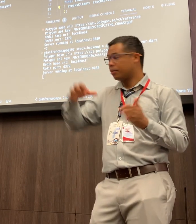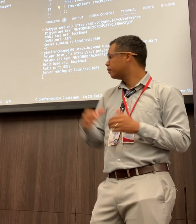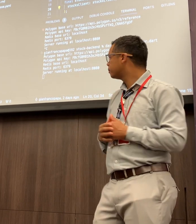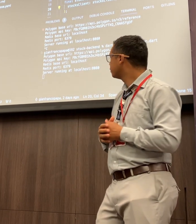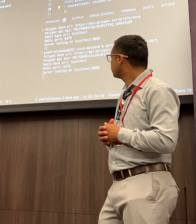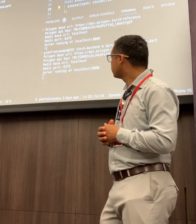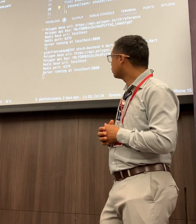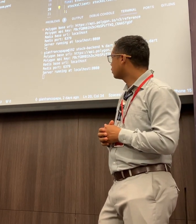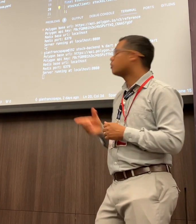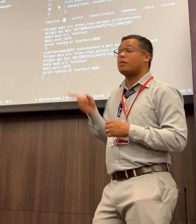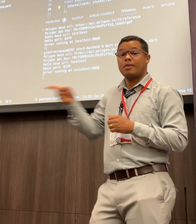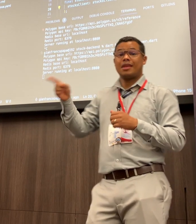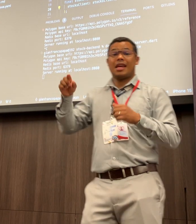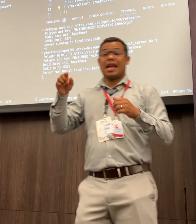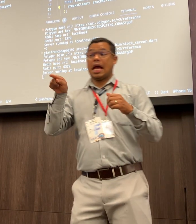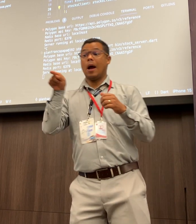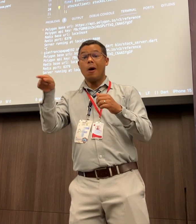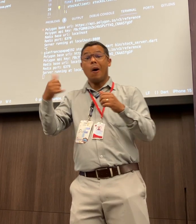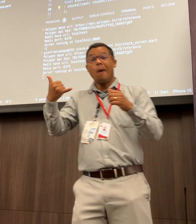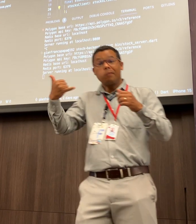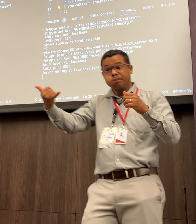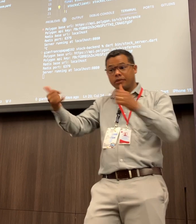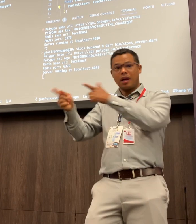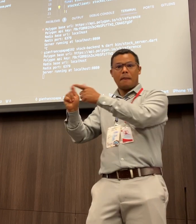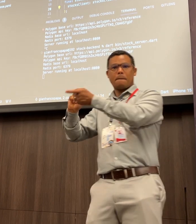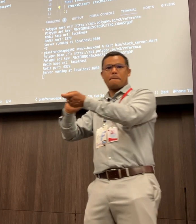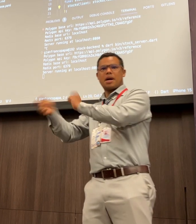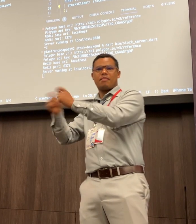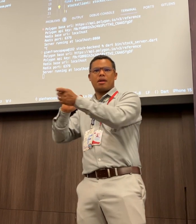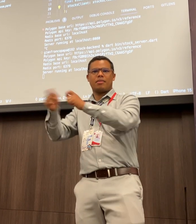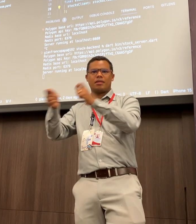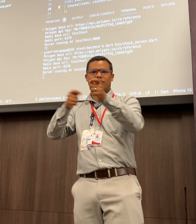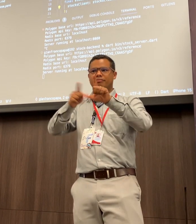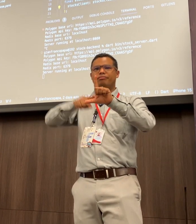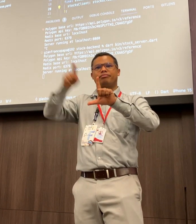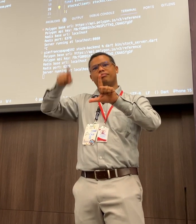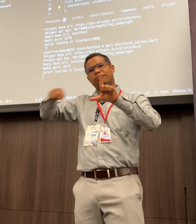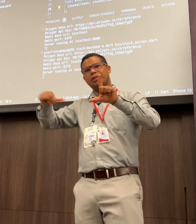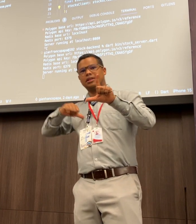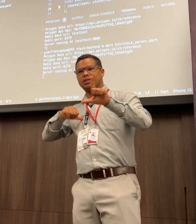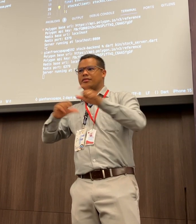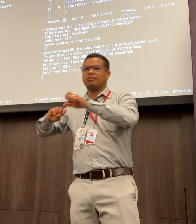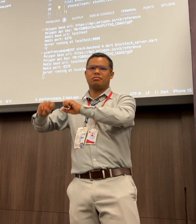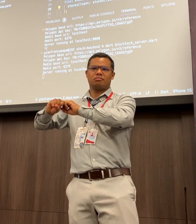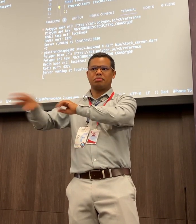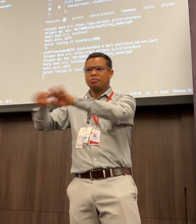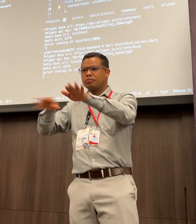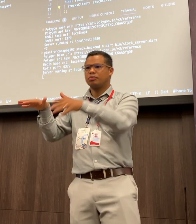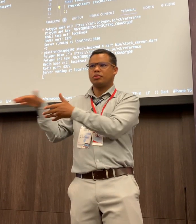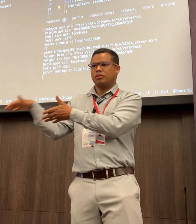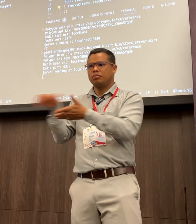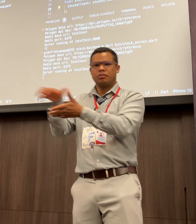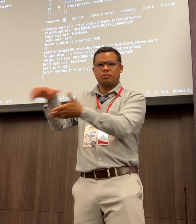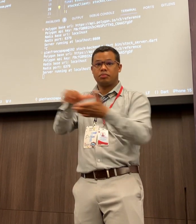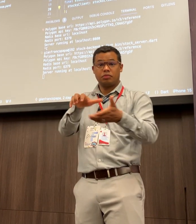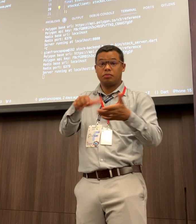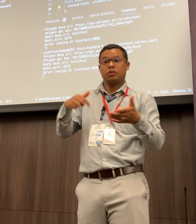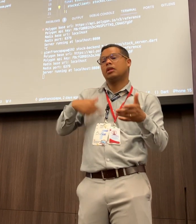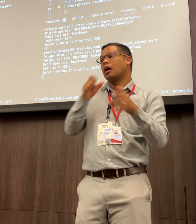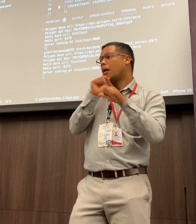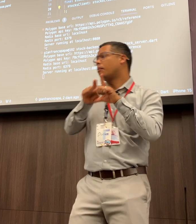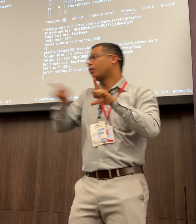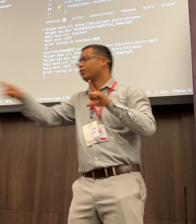estas stocks van a estar cambiando todo el tiempo en tiempo real, utilizar gRPC para que no tengamos que preguntar cada vez al servidor cuál es el nuevo